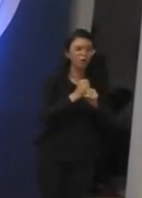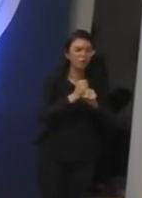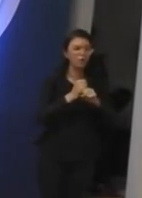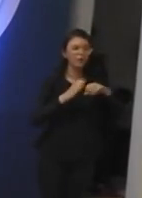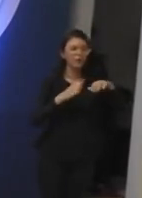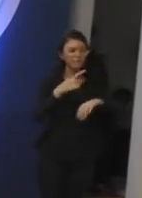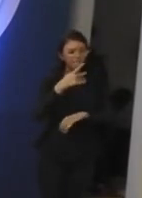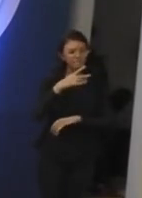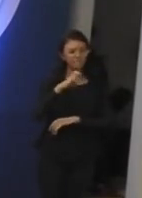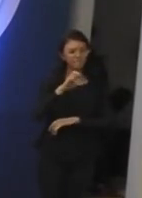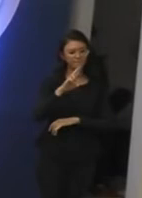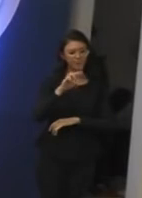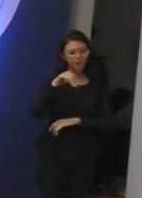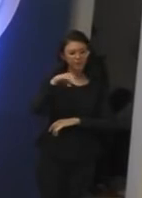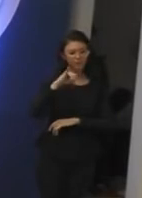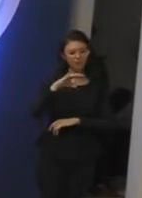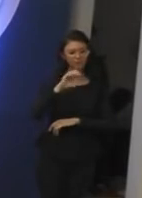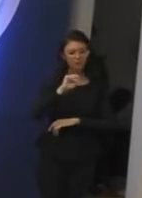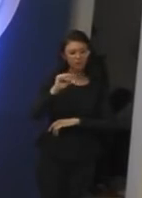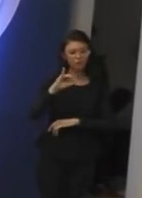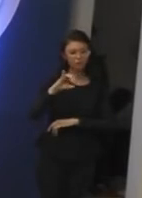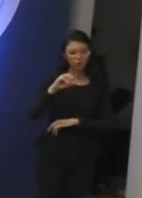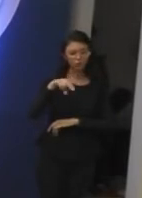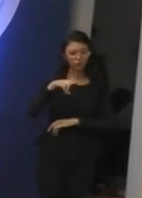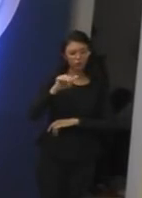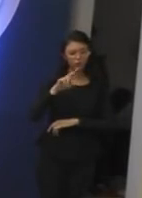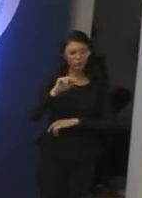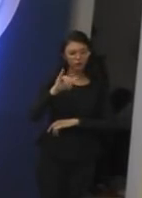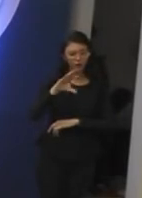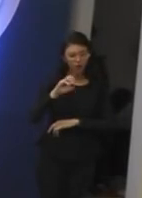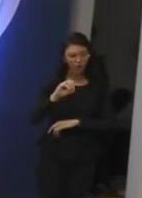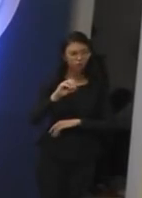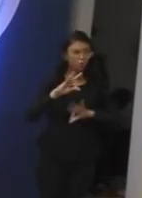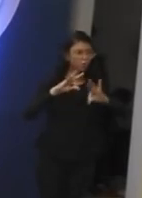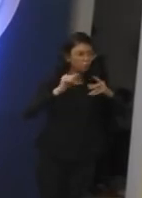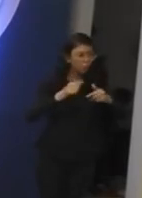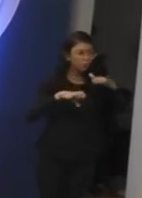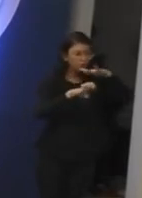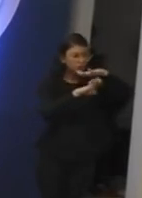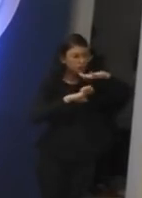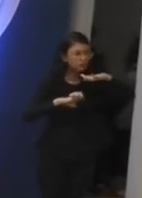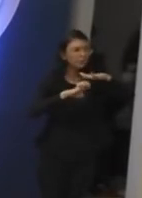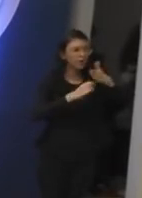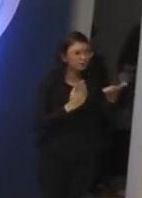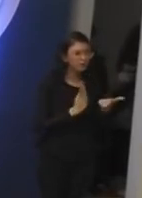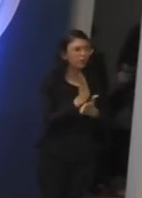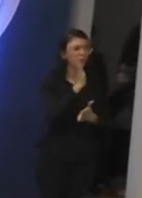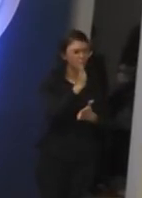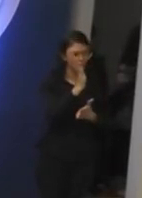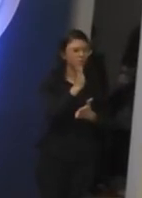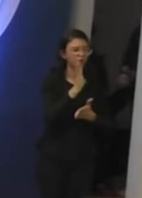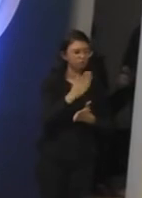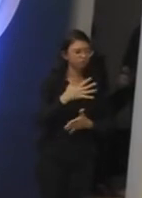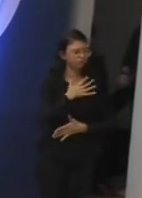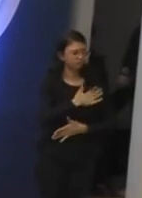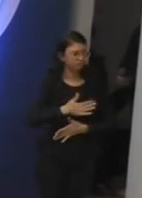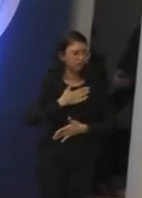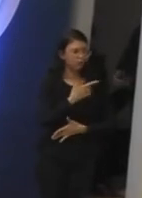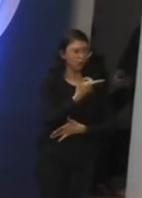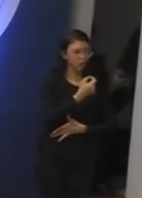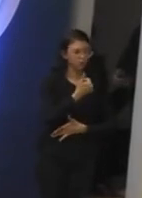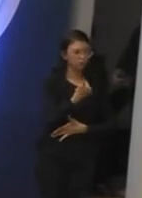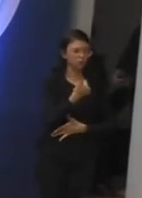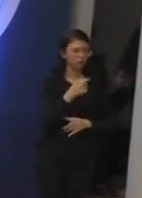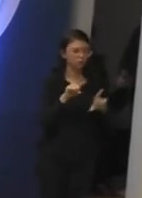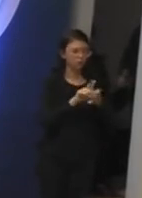as permissionárias concorrem nesta categoria. As três primeiras colocadas pela comparação da satisfação de 2021 com